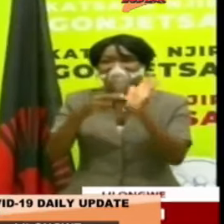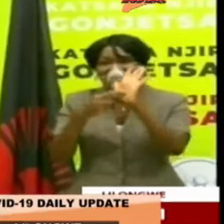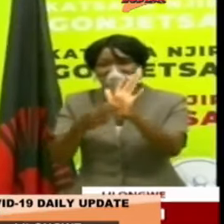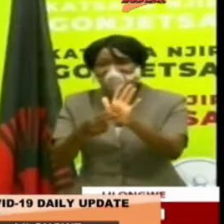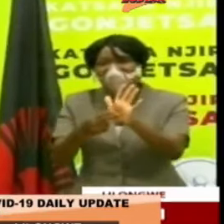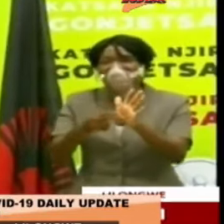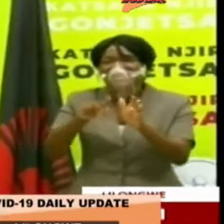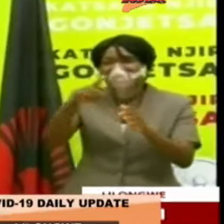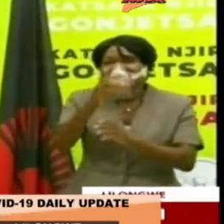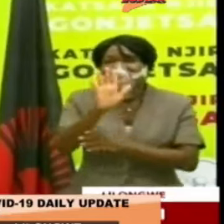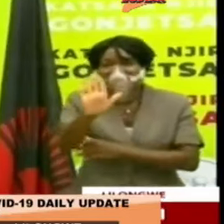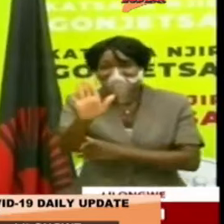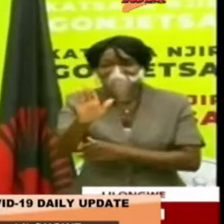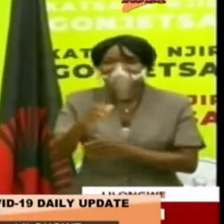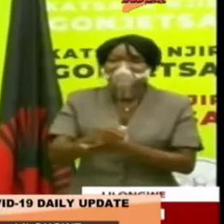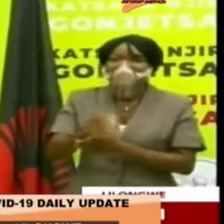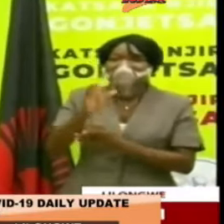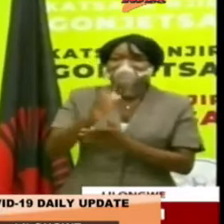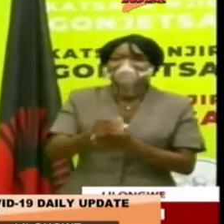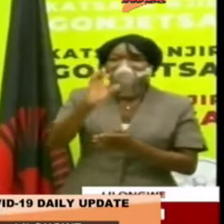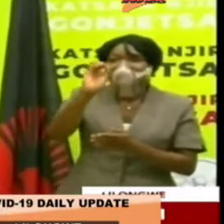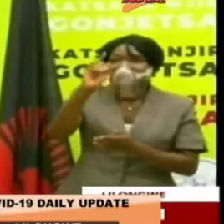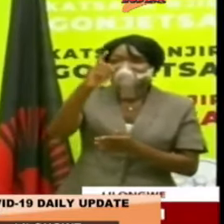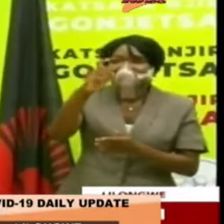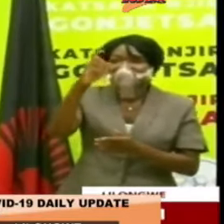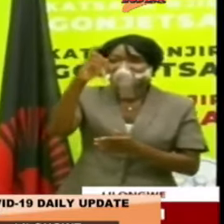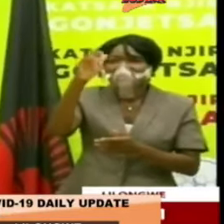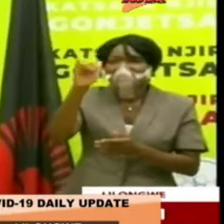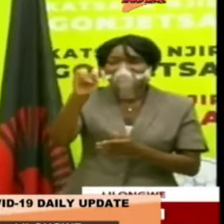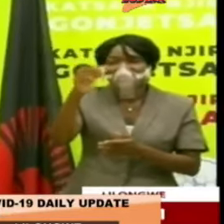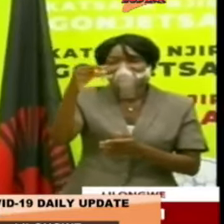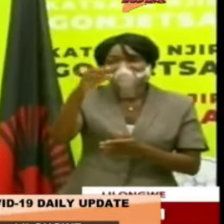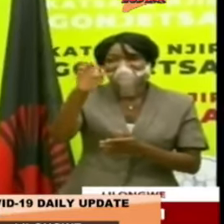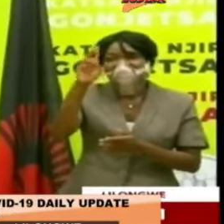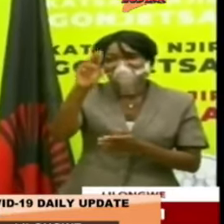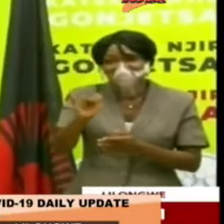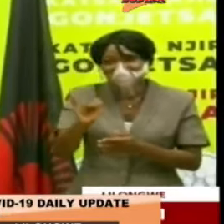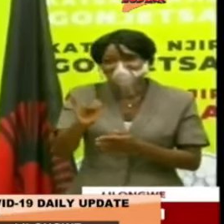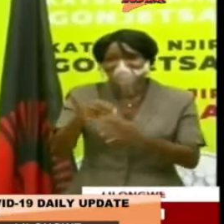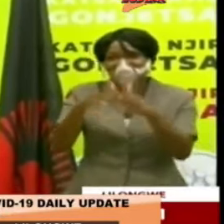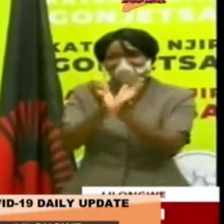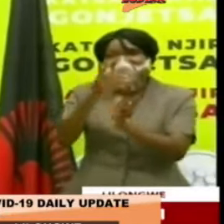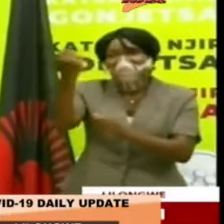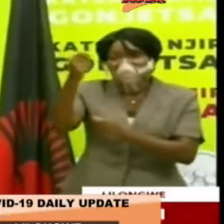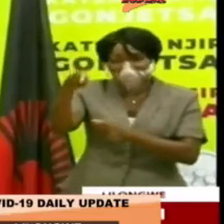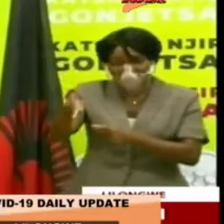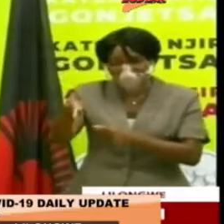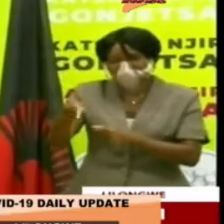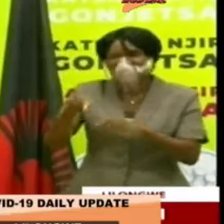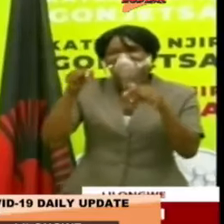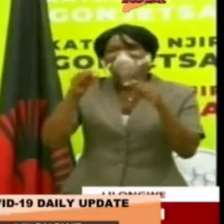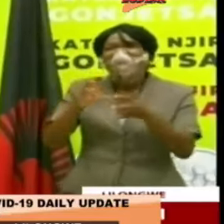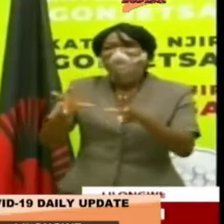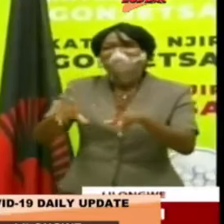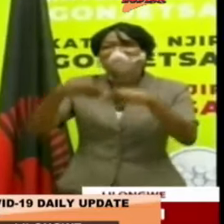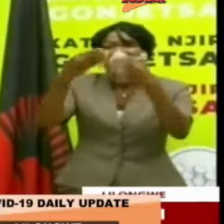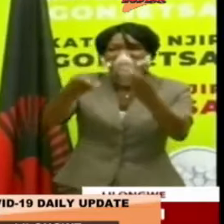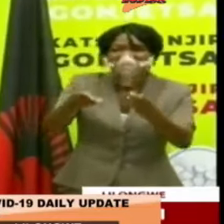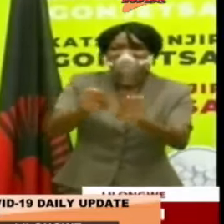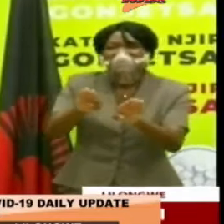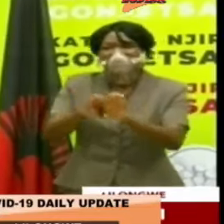Malawi nayoso yumatipatsaso ma oxygen masilinda ndi masilinda tinawambiri